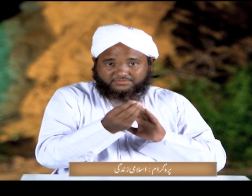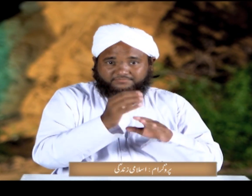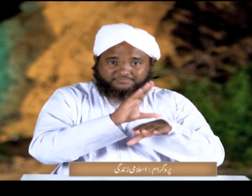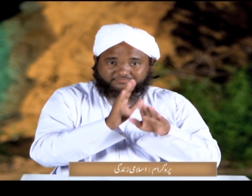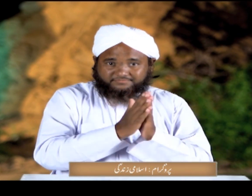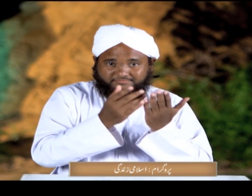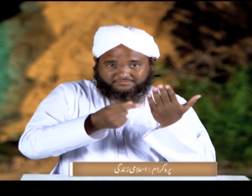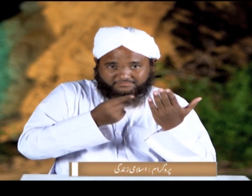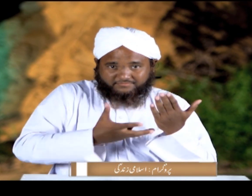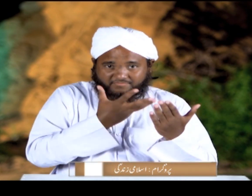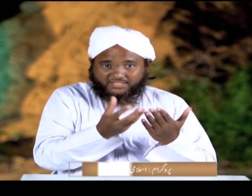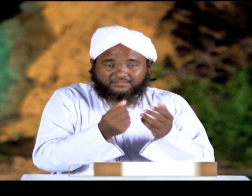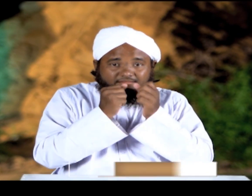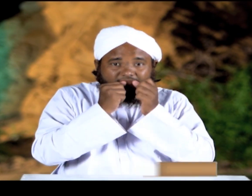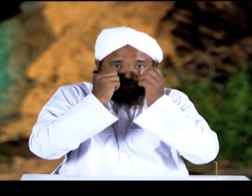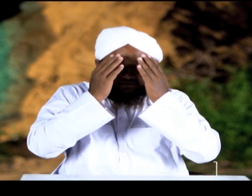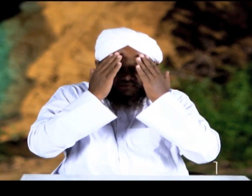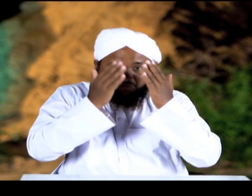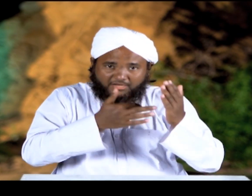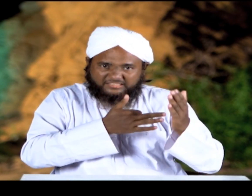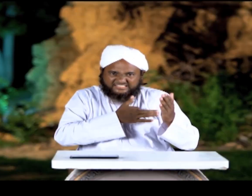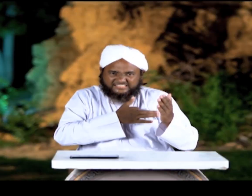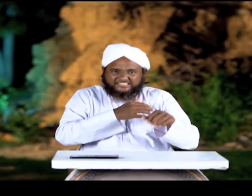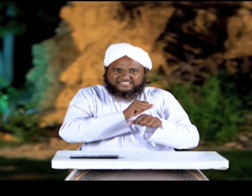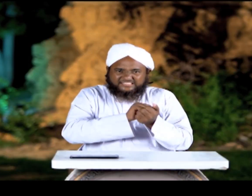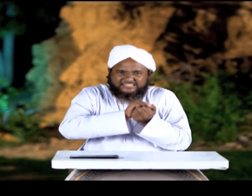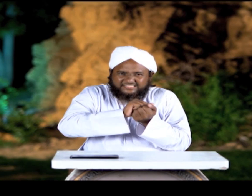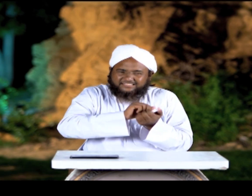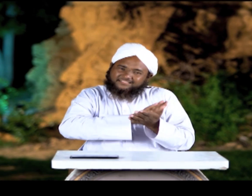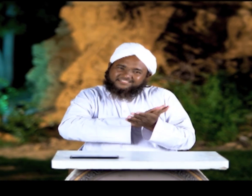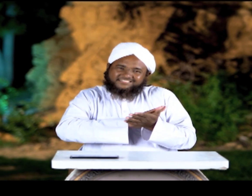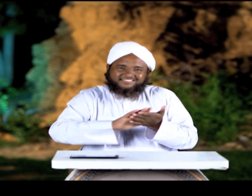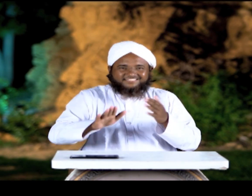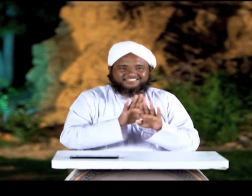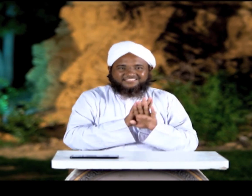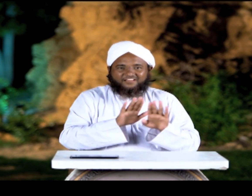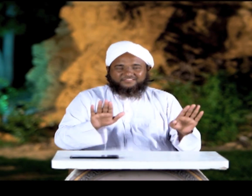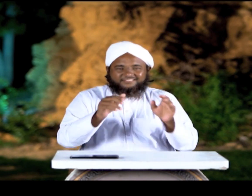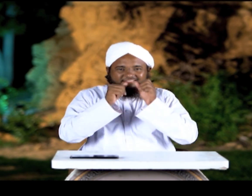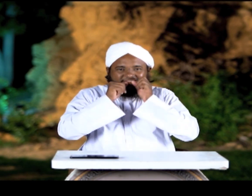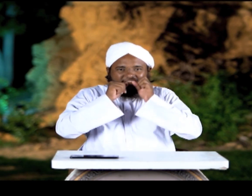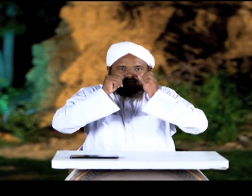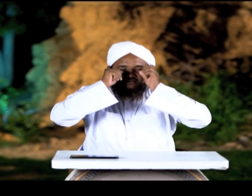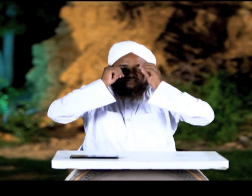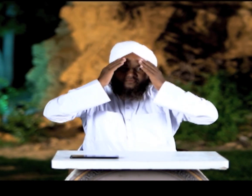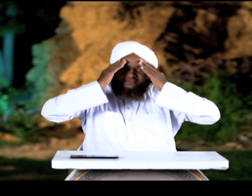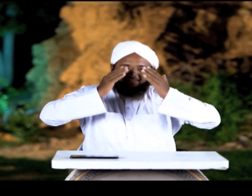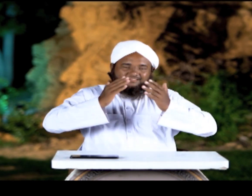القول البدیم ہے، درود پاک پڑھنے والے کا دل زنگ سے پاک ہو جاتا ہے۔ صلو علی الحبیب صلی